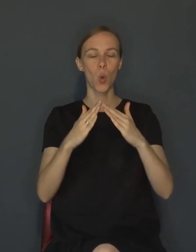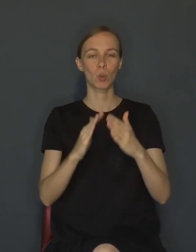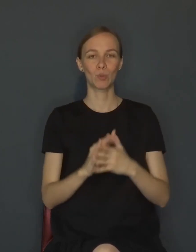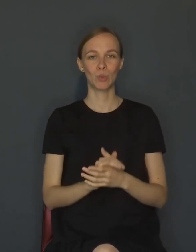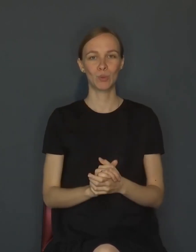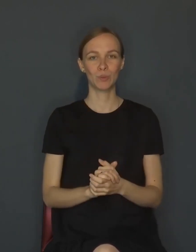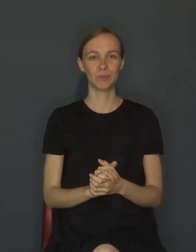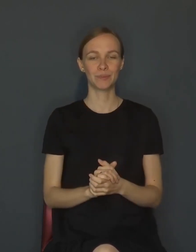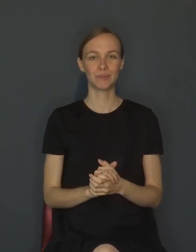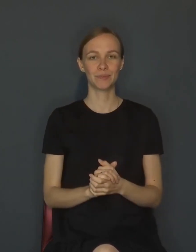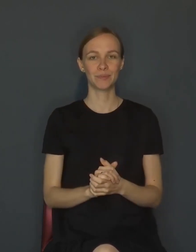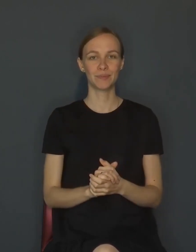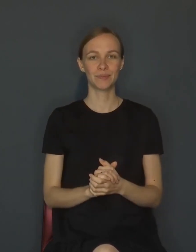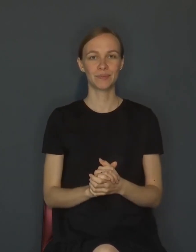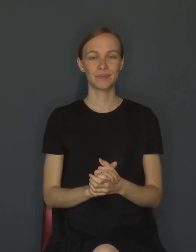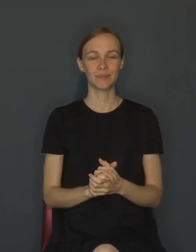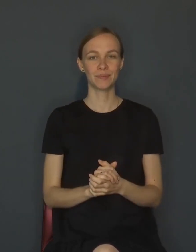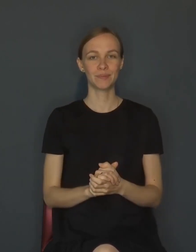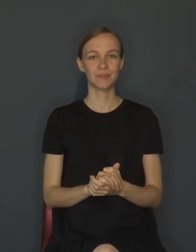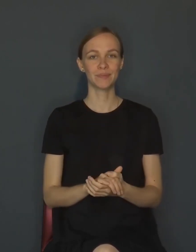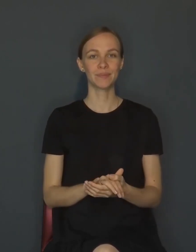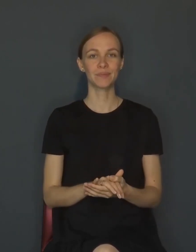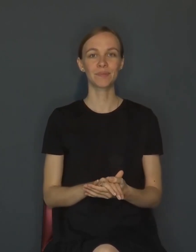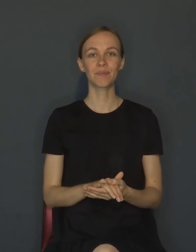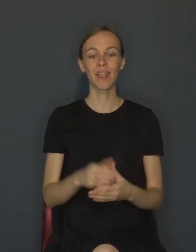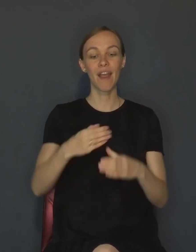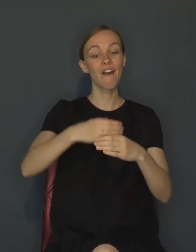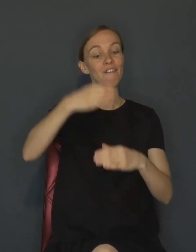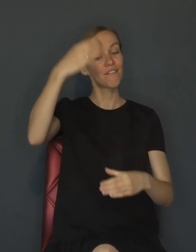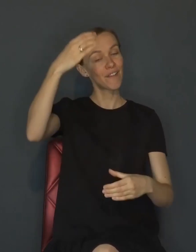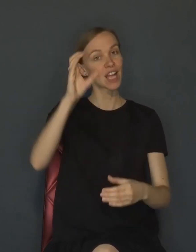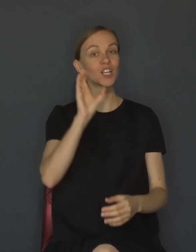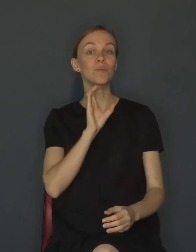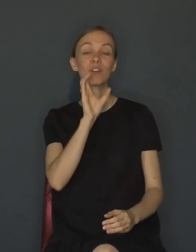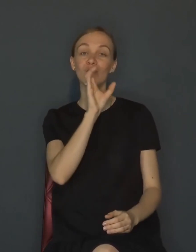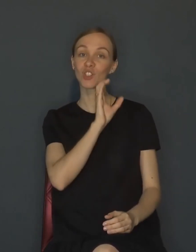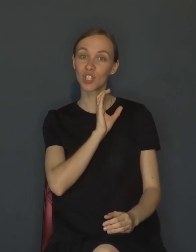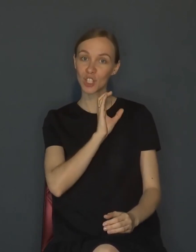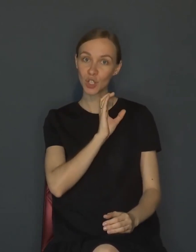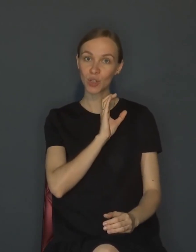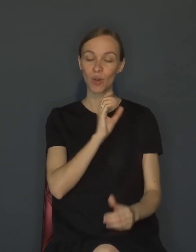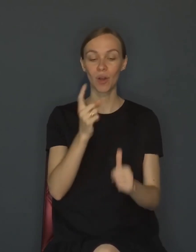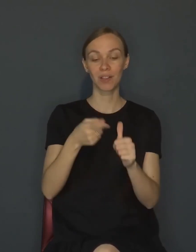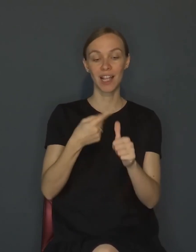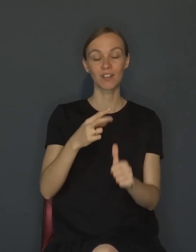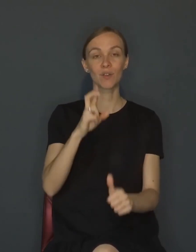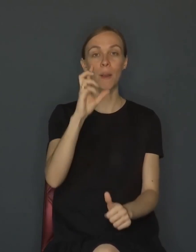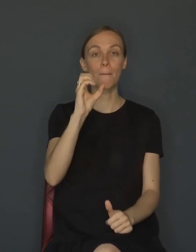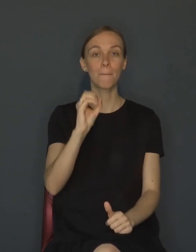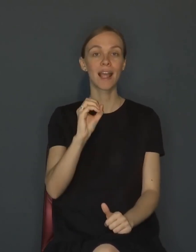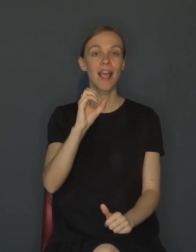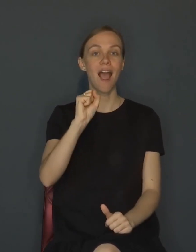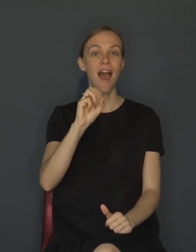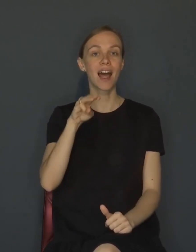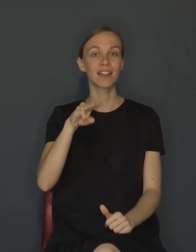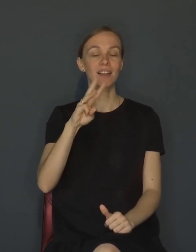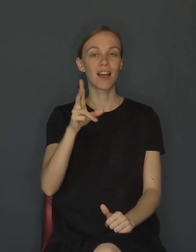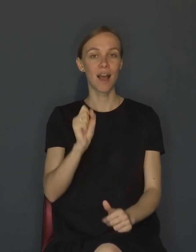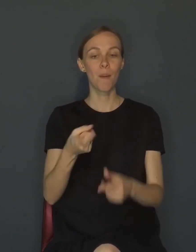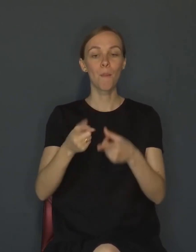Вежа північного бастіону під назвою Беатка пов'язана із